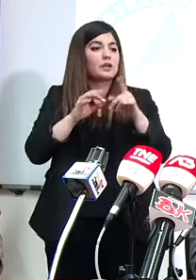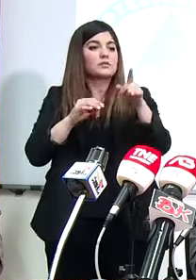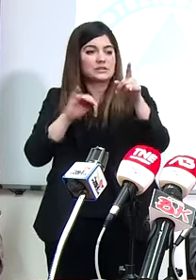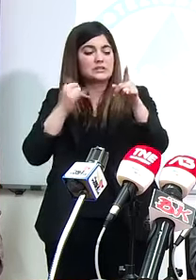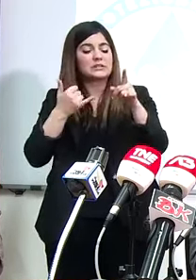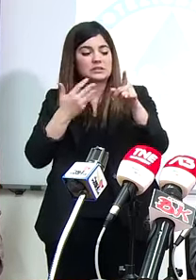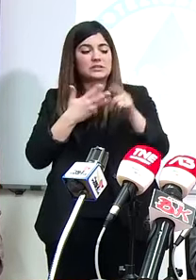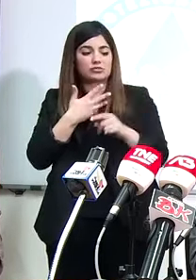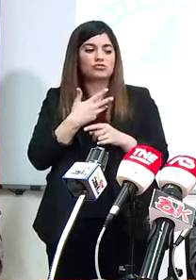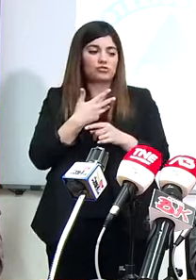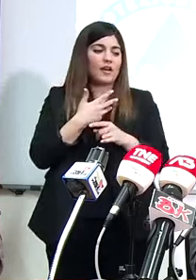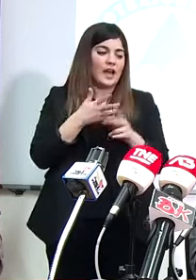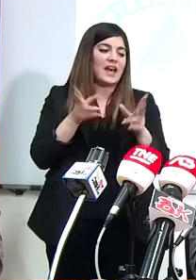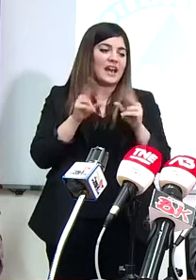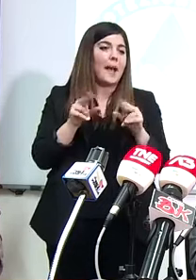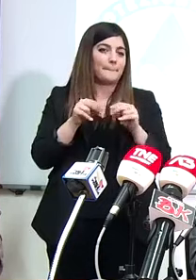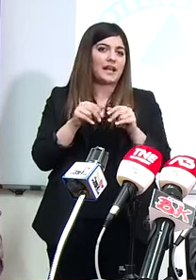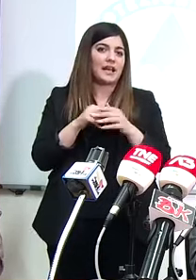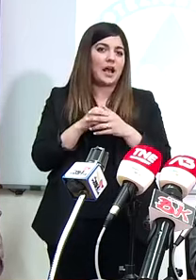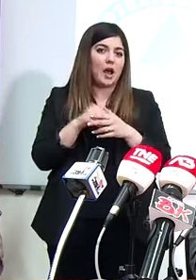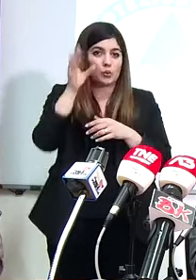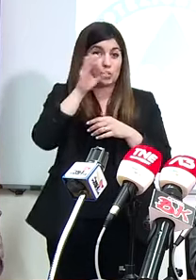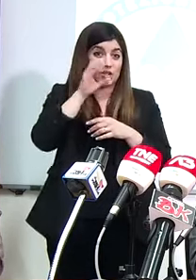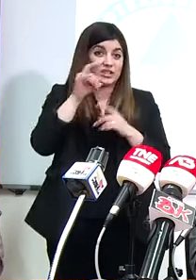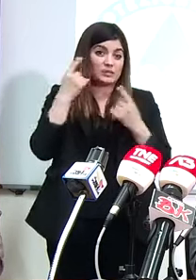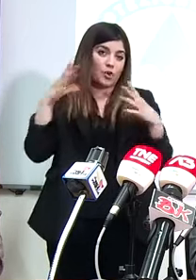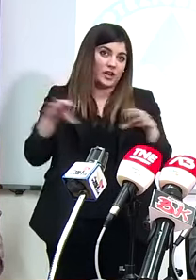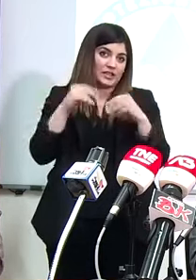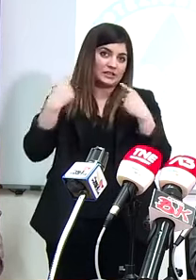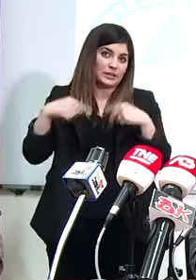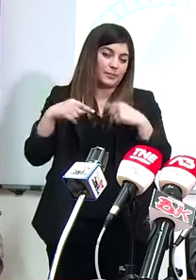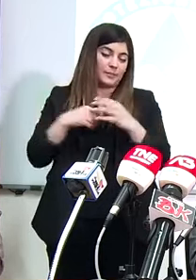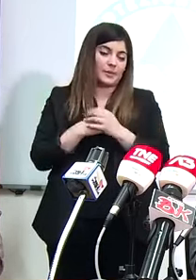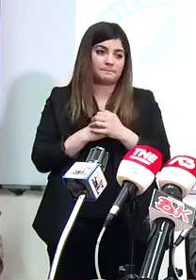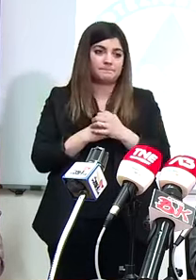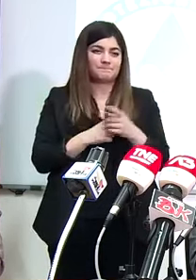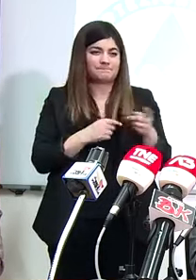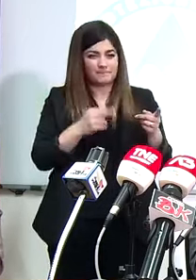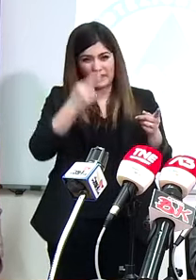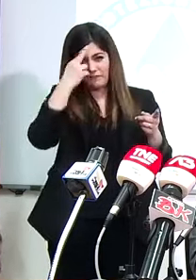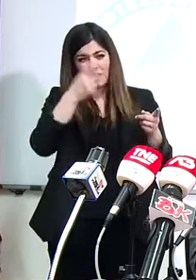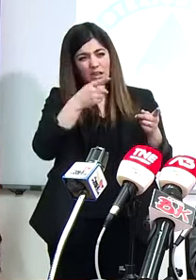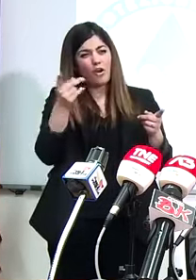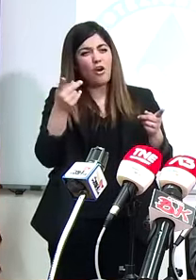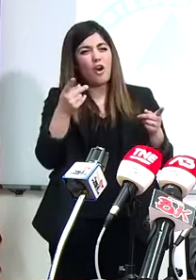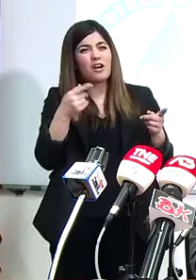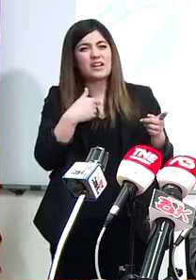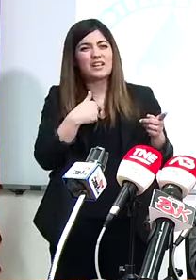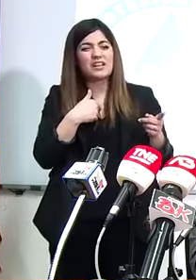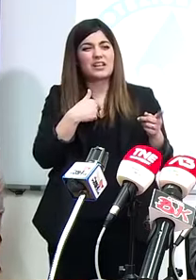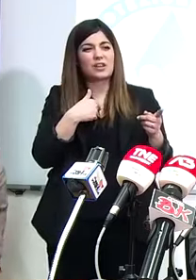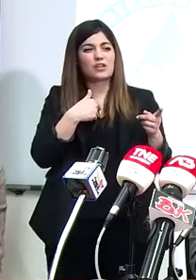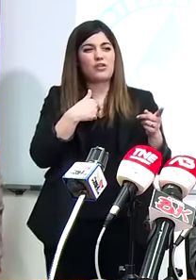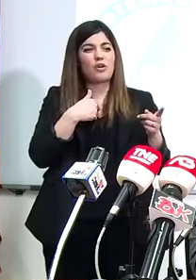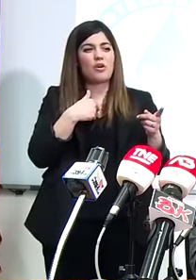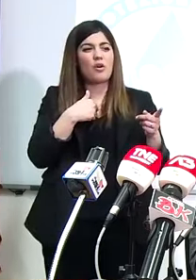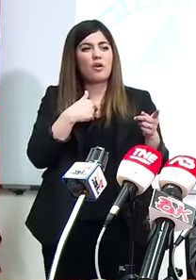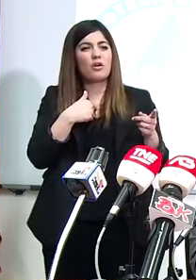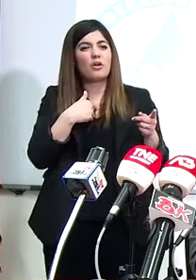sé ma guardate vi ricordate quando ho lanciato la candidatura di cortina che era stata una mia idea